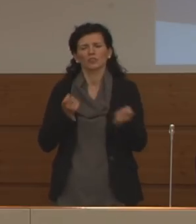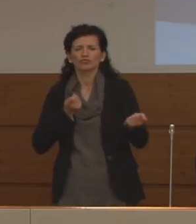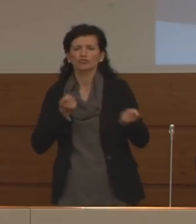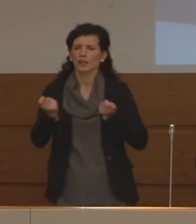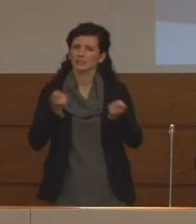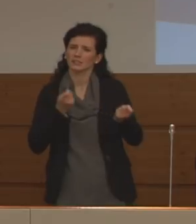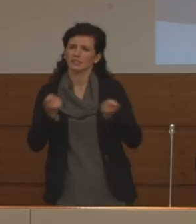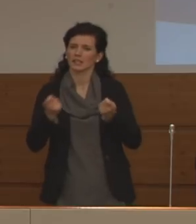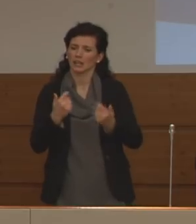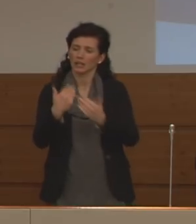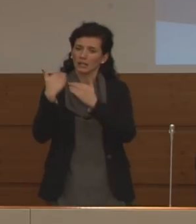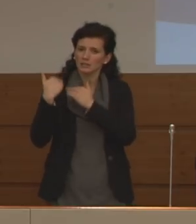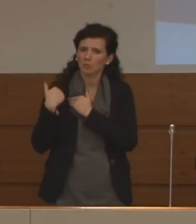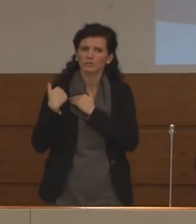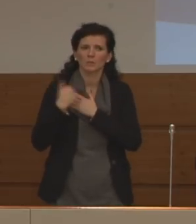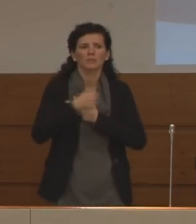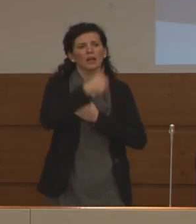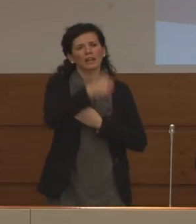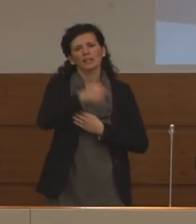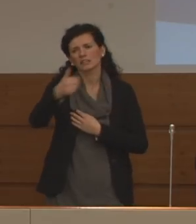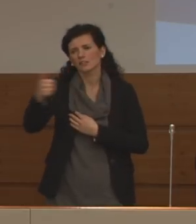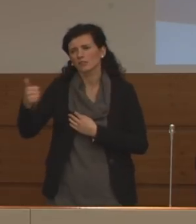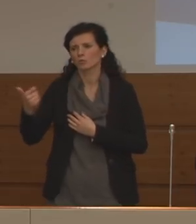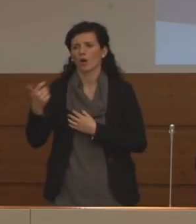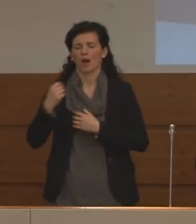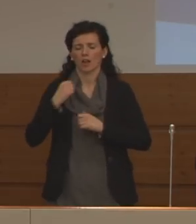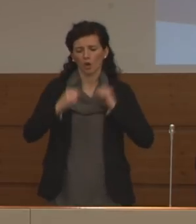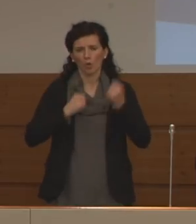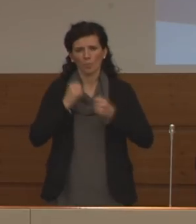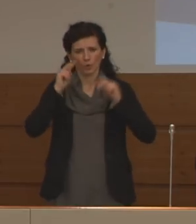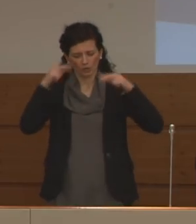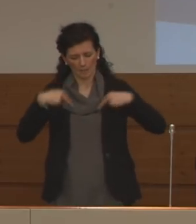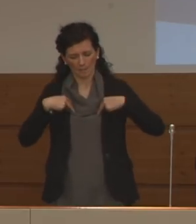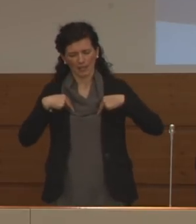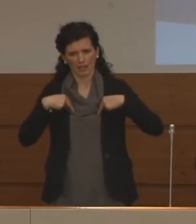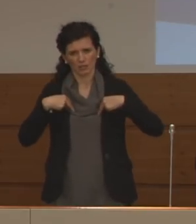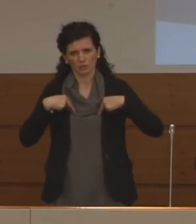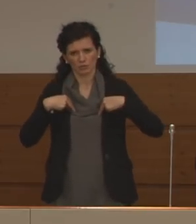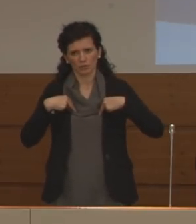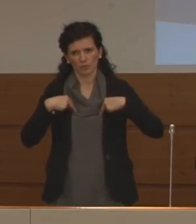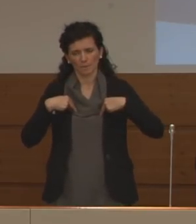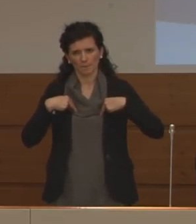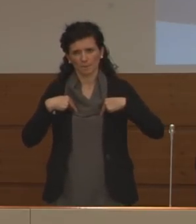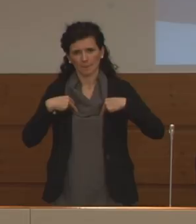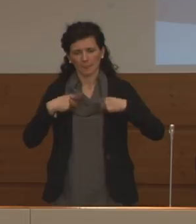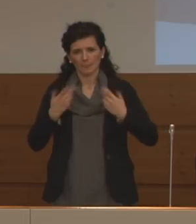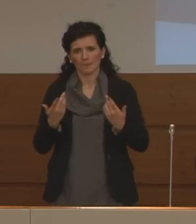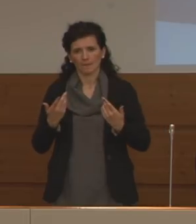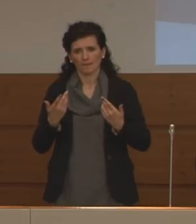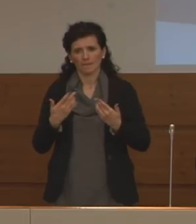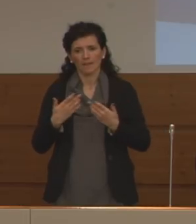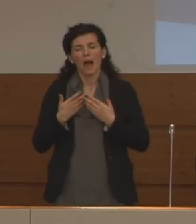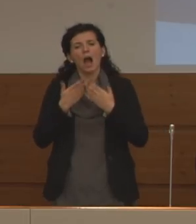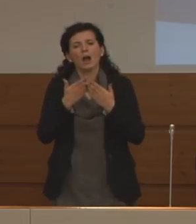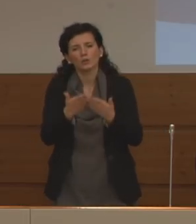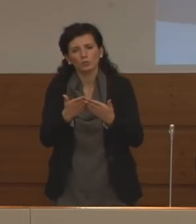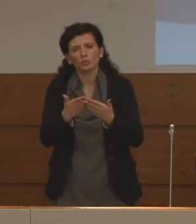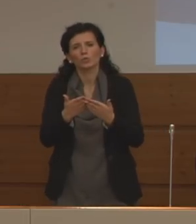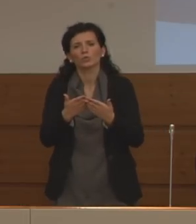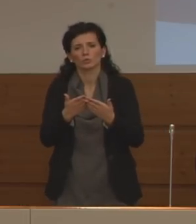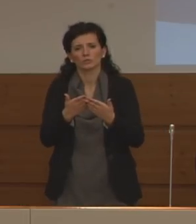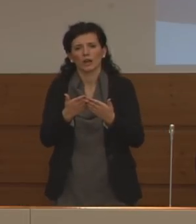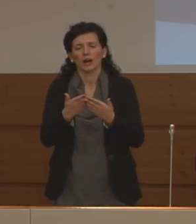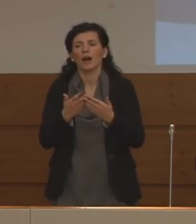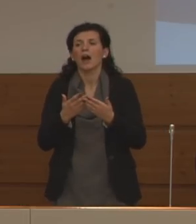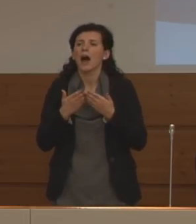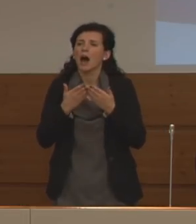responsabilità individuale i nostri comportamenti aiutiamo individualmente la risposta